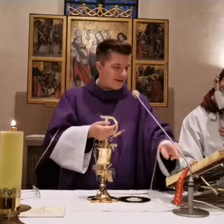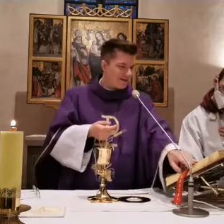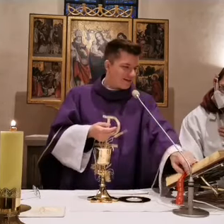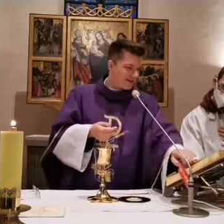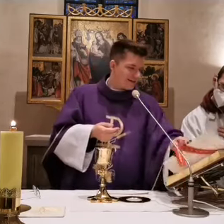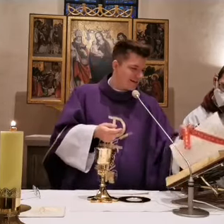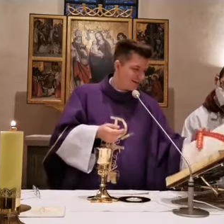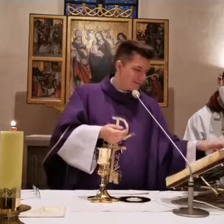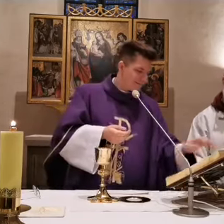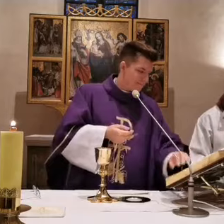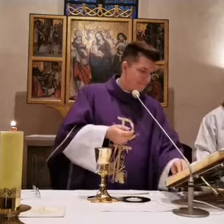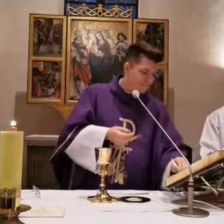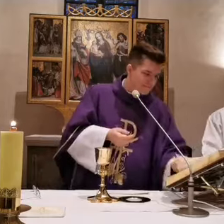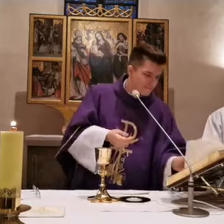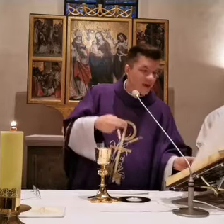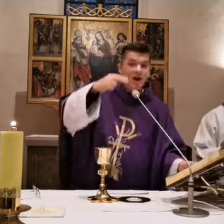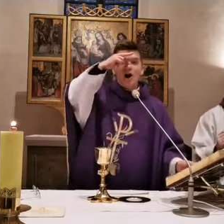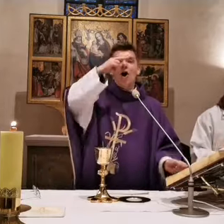niebie.